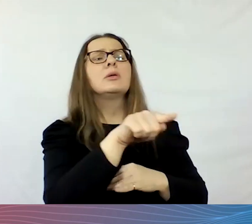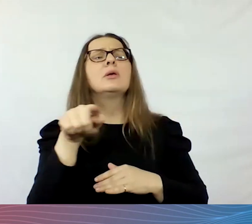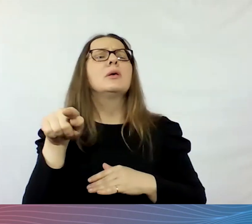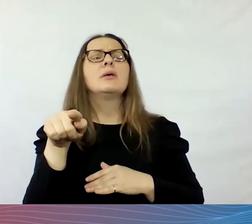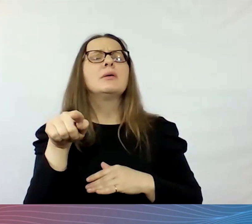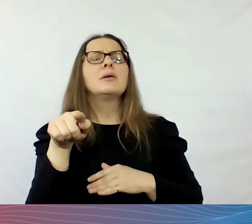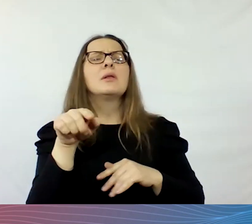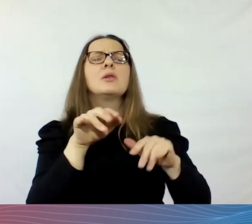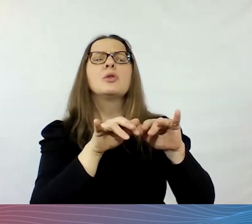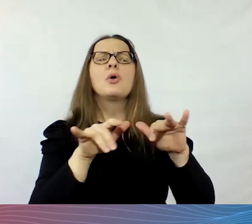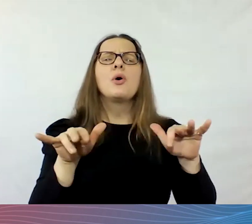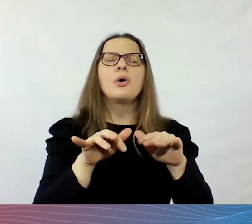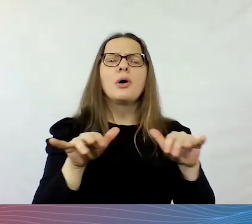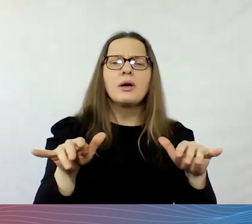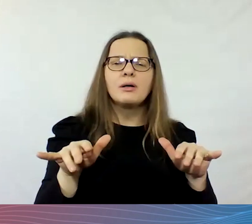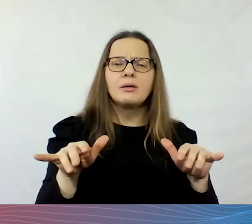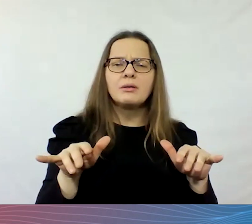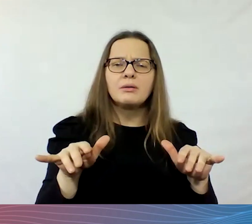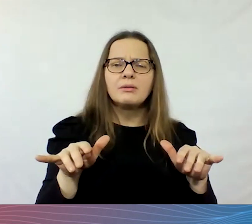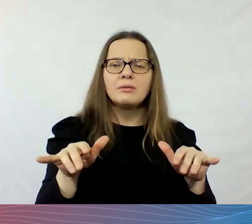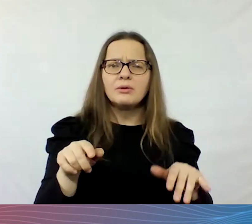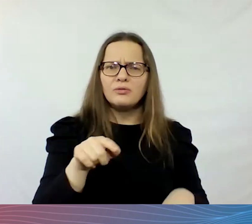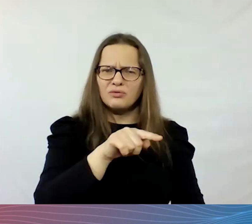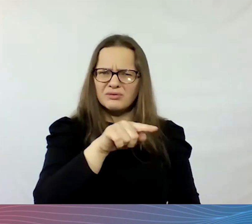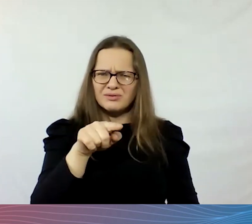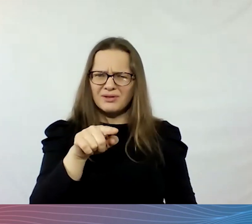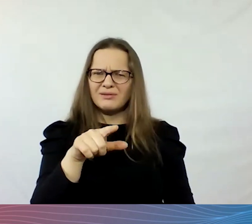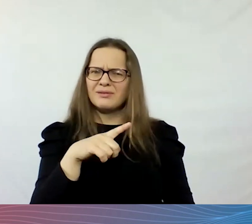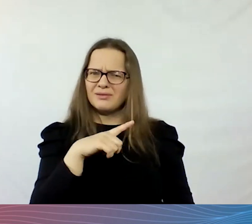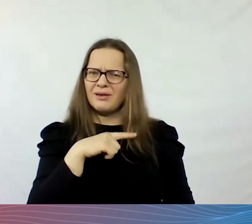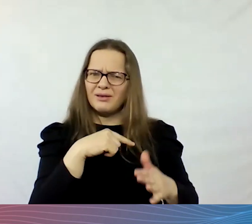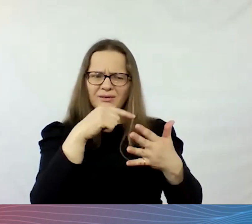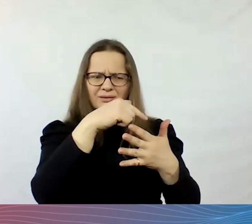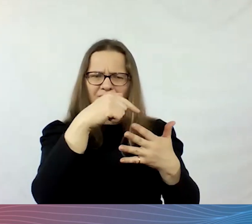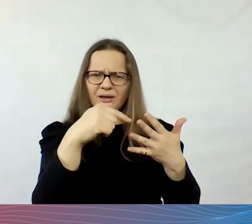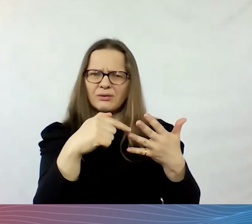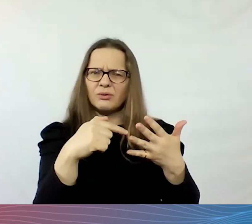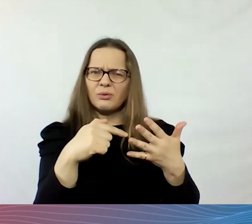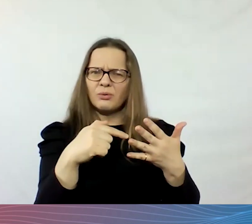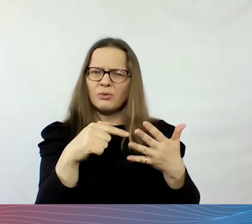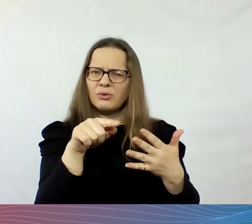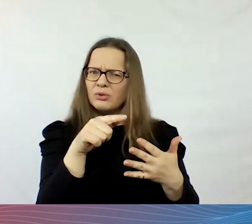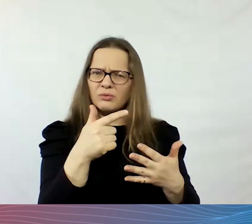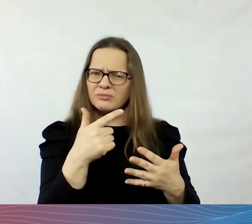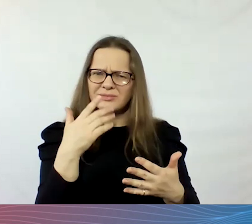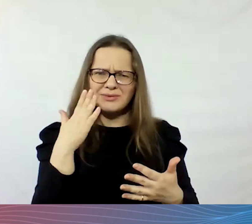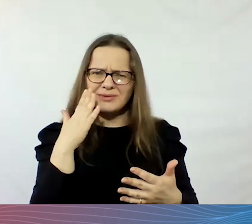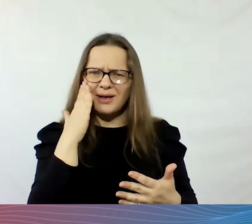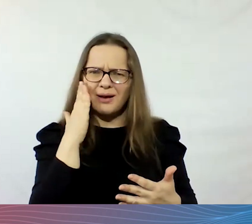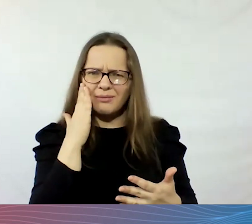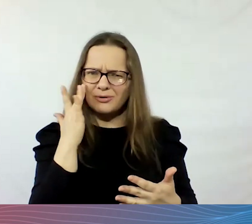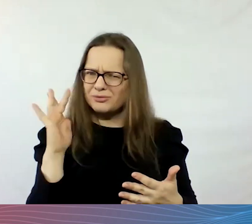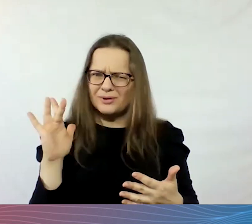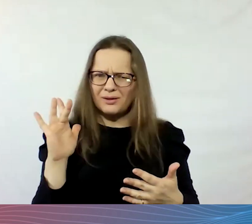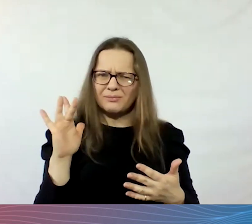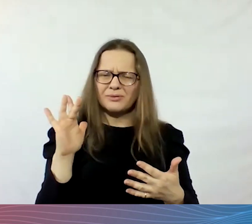Você não tem dedo? Não tem dedo que você não sabe, não toca piano? Não toca? Assim como você toca campainha, você não toca piano?